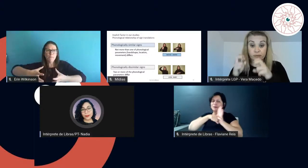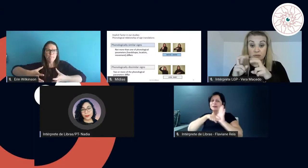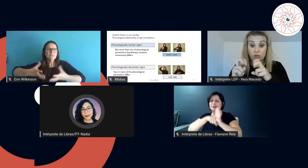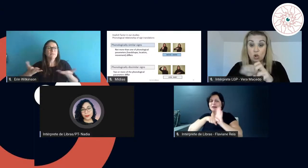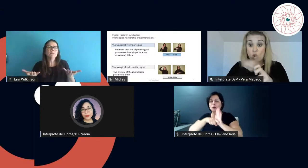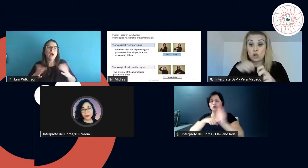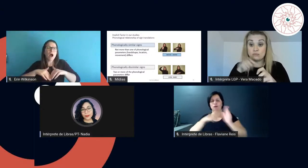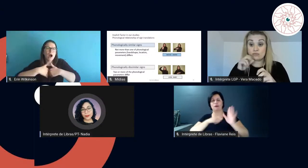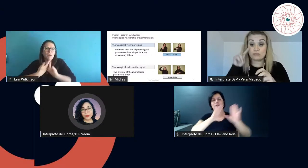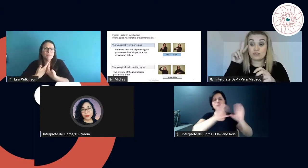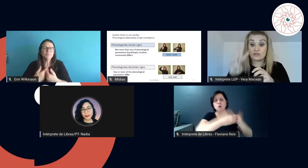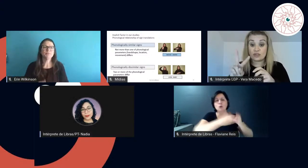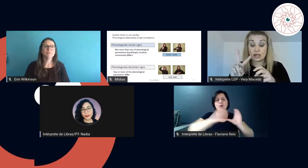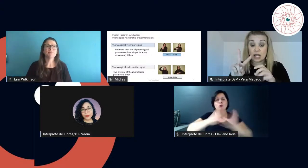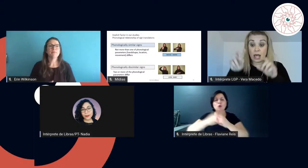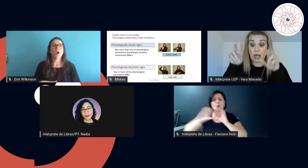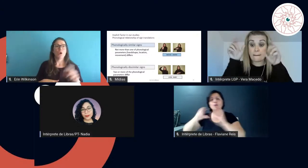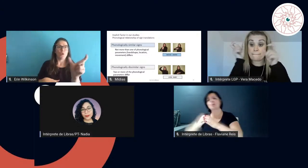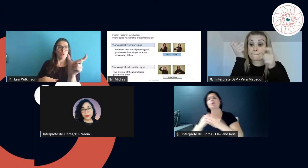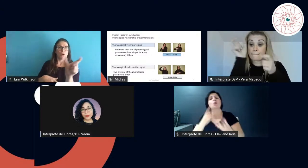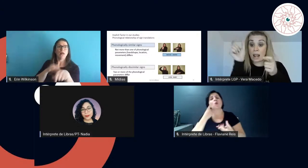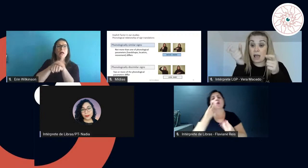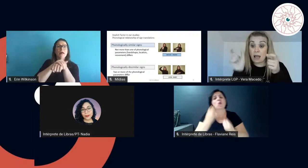Nós podemos ver e esses